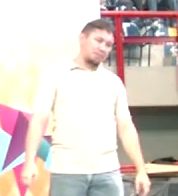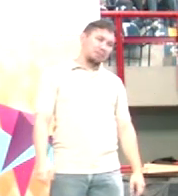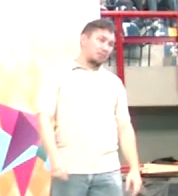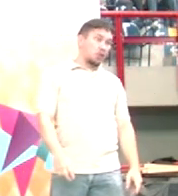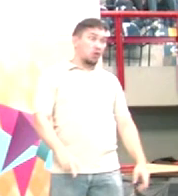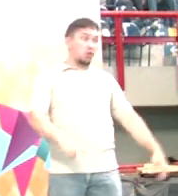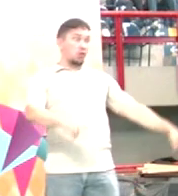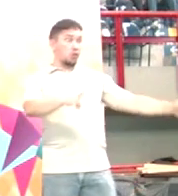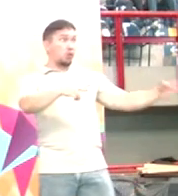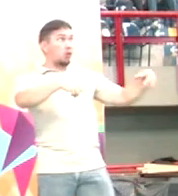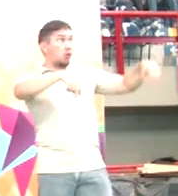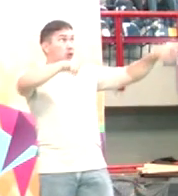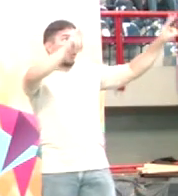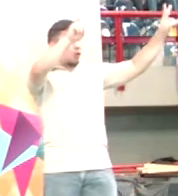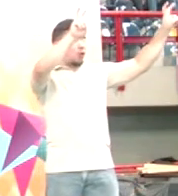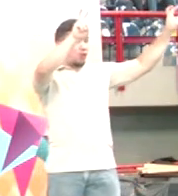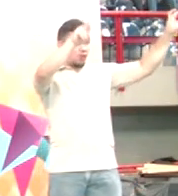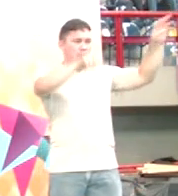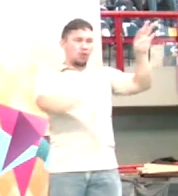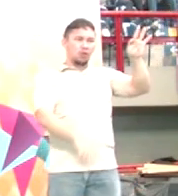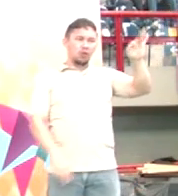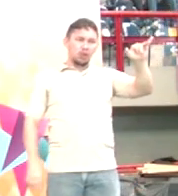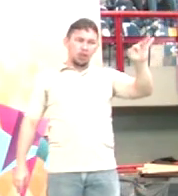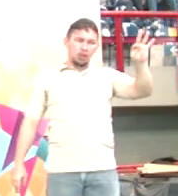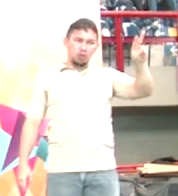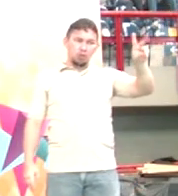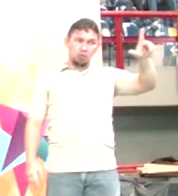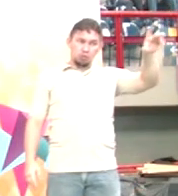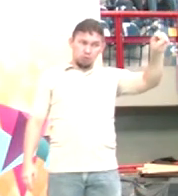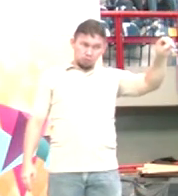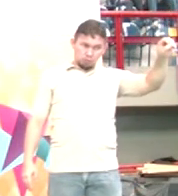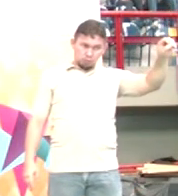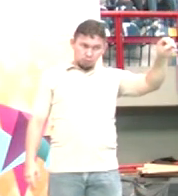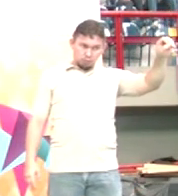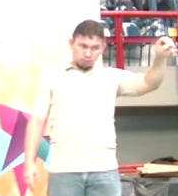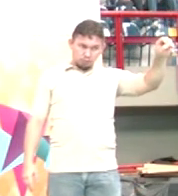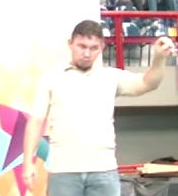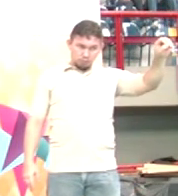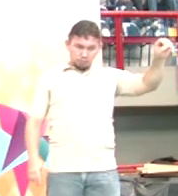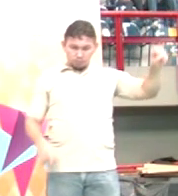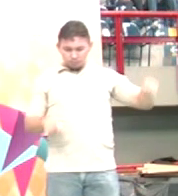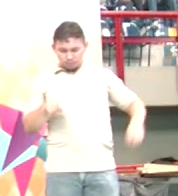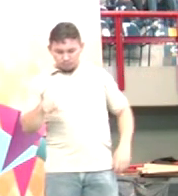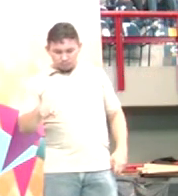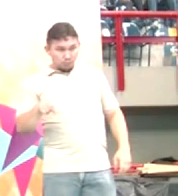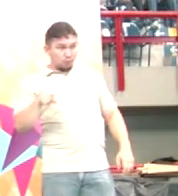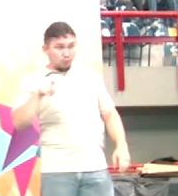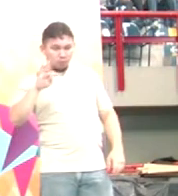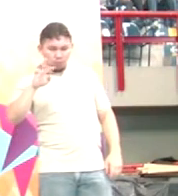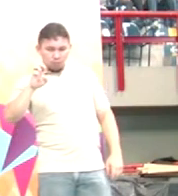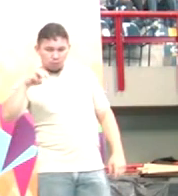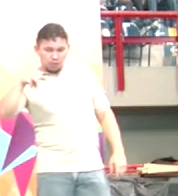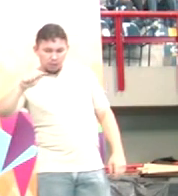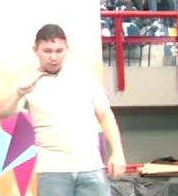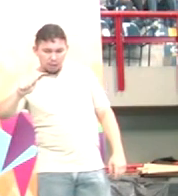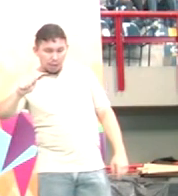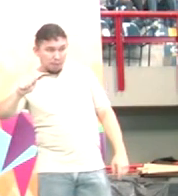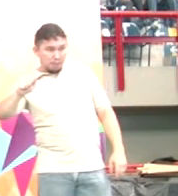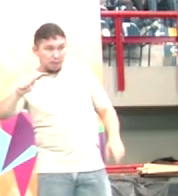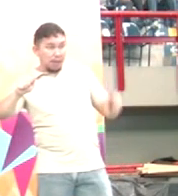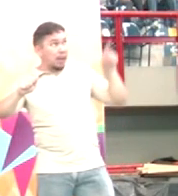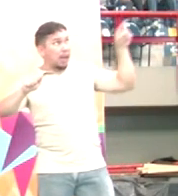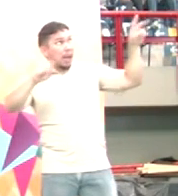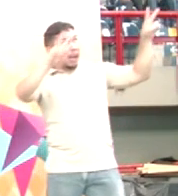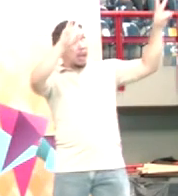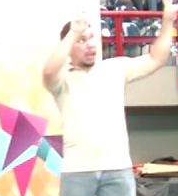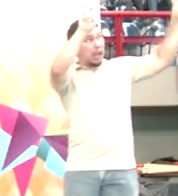Tema é um resumo de tudo que você escreveu, perdão, o título. E o tema é um assunto que alguém está te